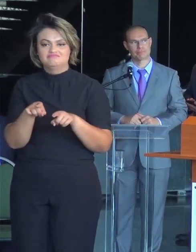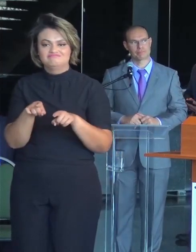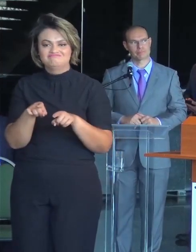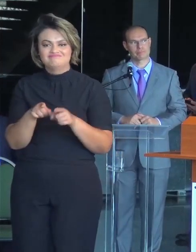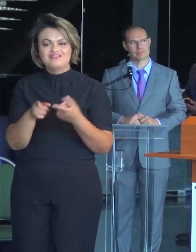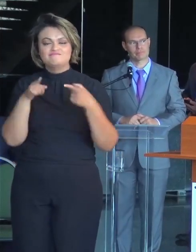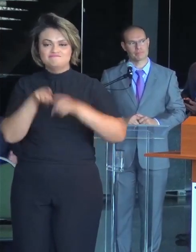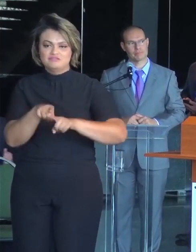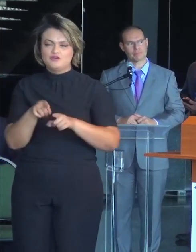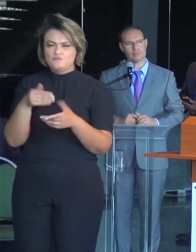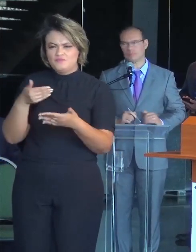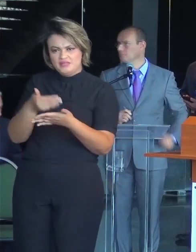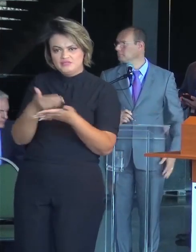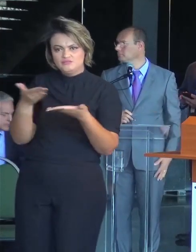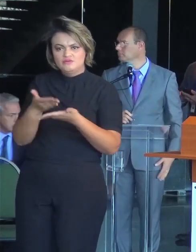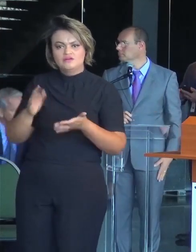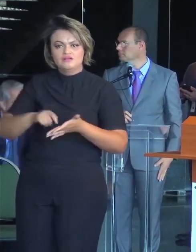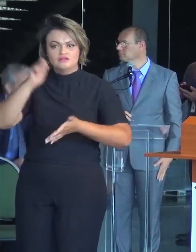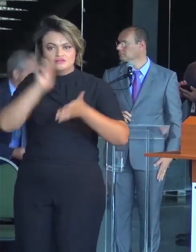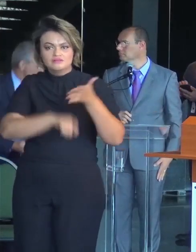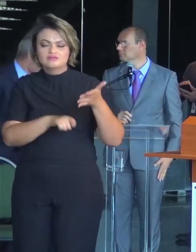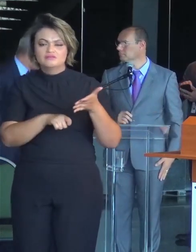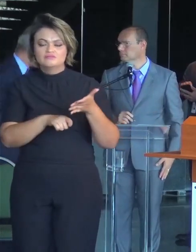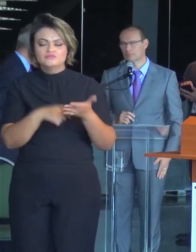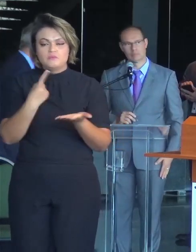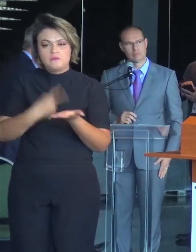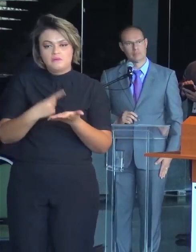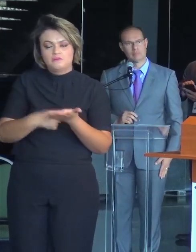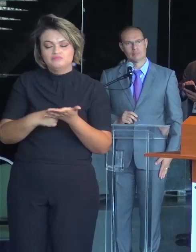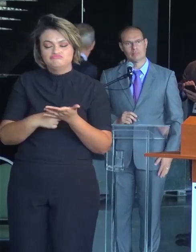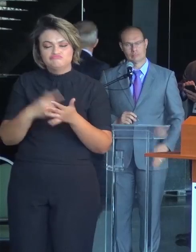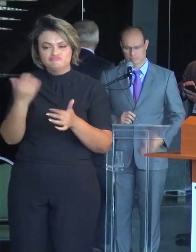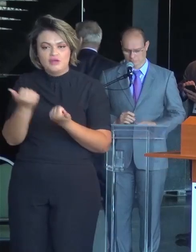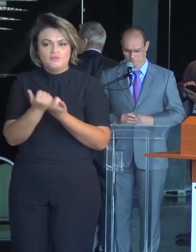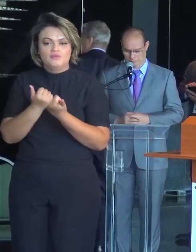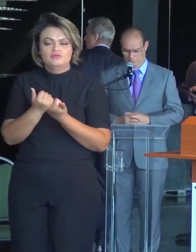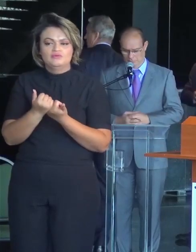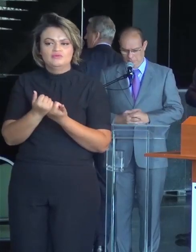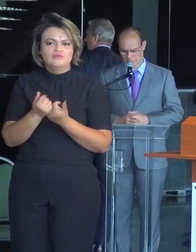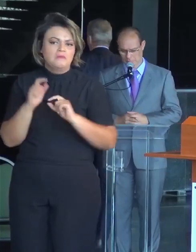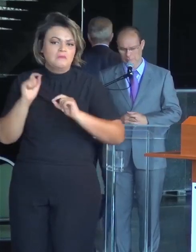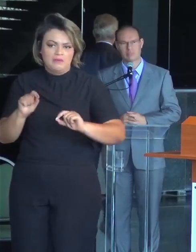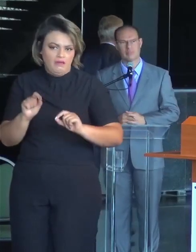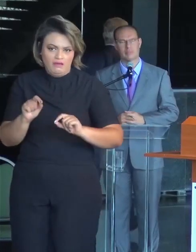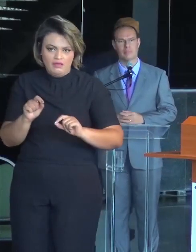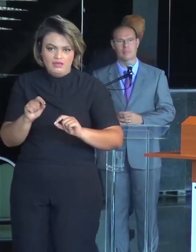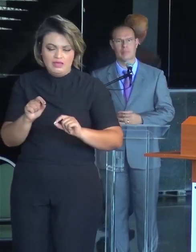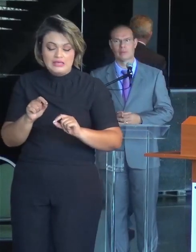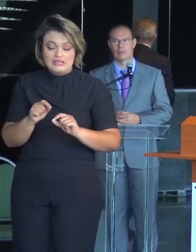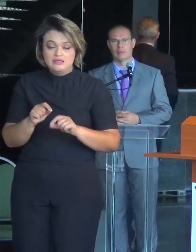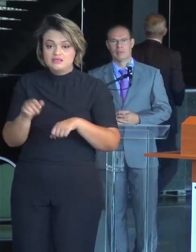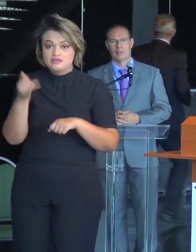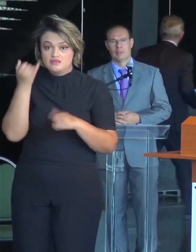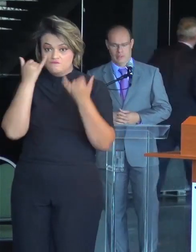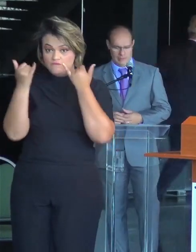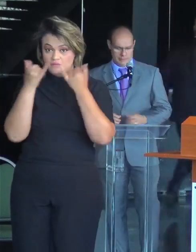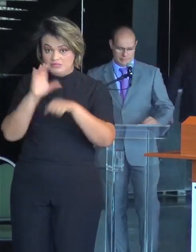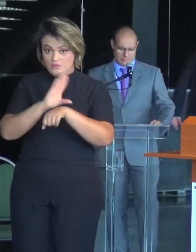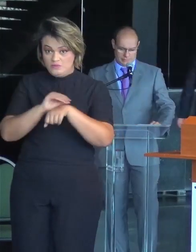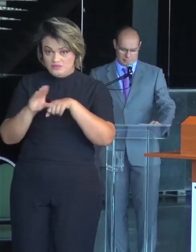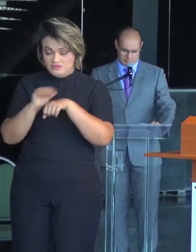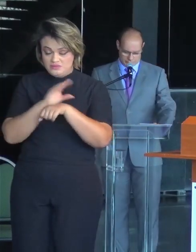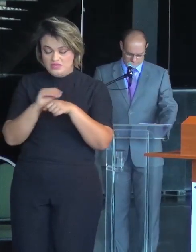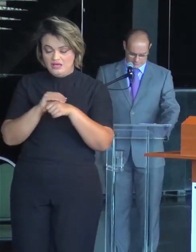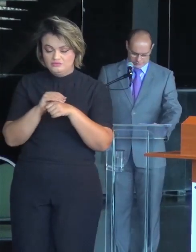Anderson. Recentemente, assinamos o acordo de cooperação que vai disponibilizar os dados da Ficha Nacional